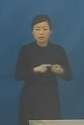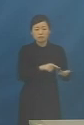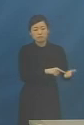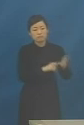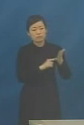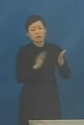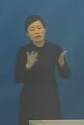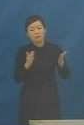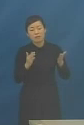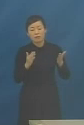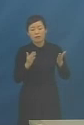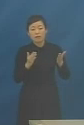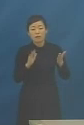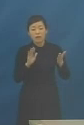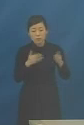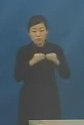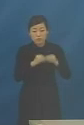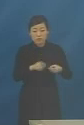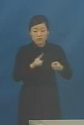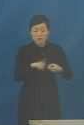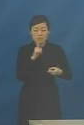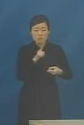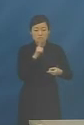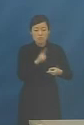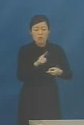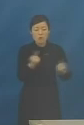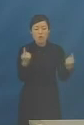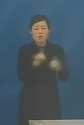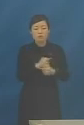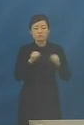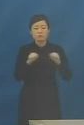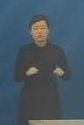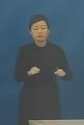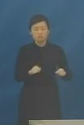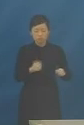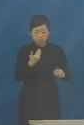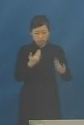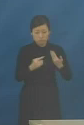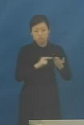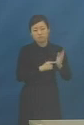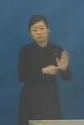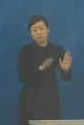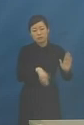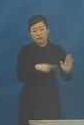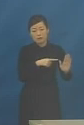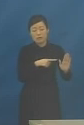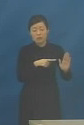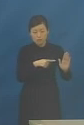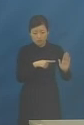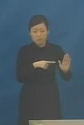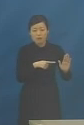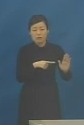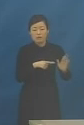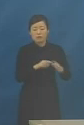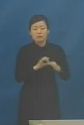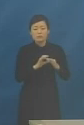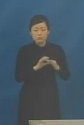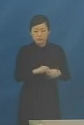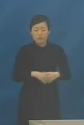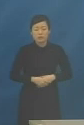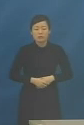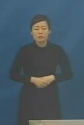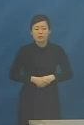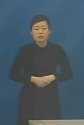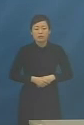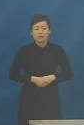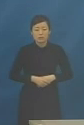にまあ文を改定するということを明言されましたのでええまあこういう競技のあの杖道から行ってそこから